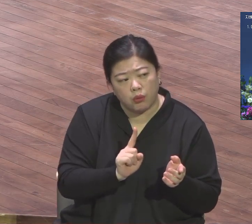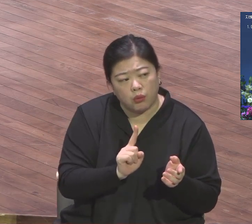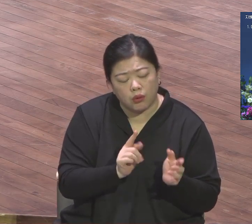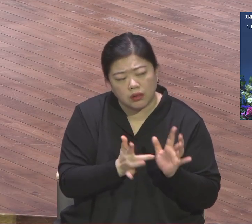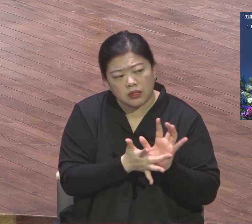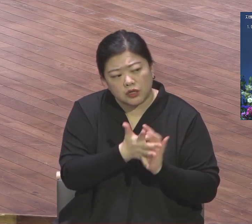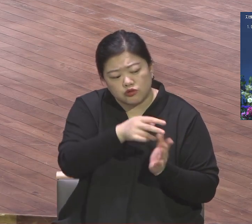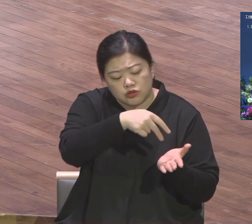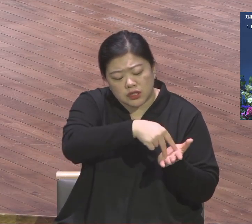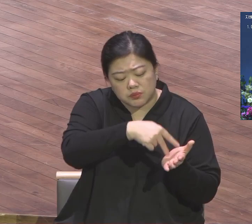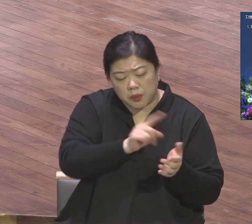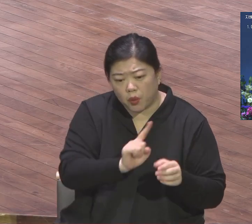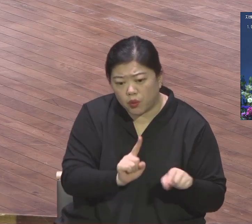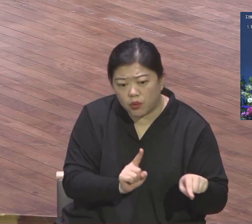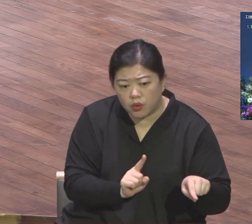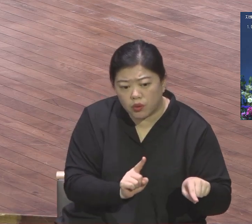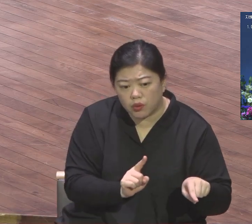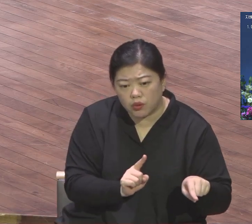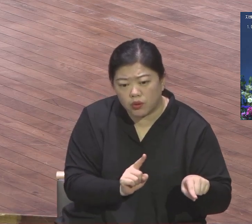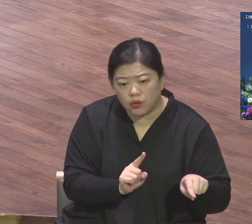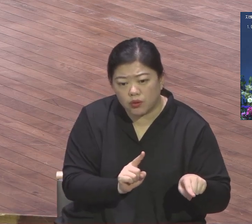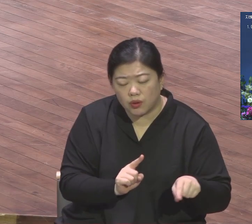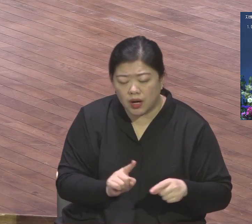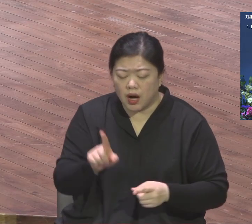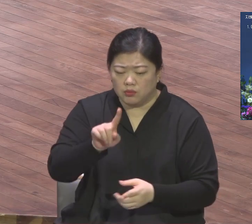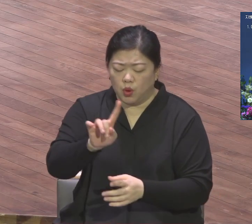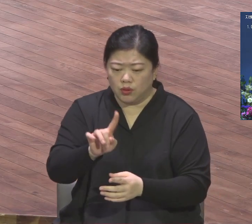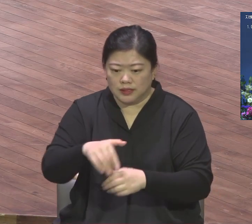예수라면 어떤 표정을 지었을까? 예수라면